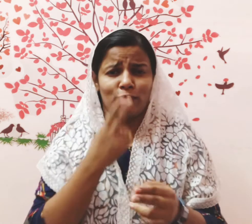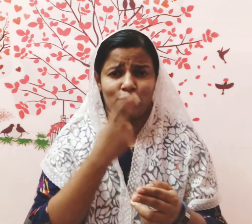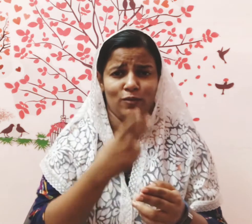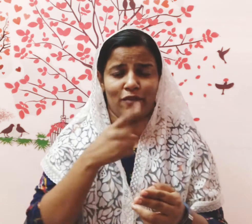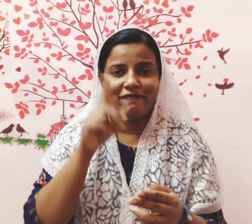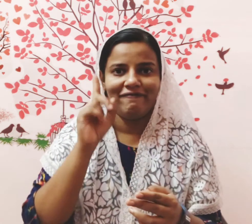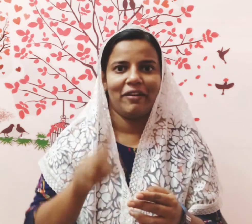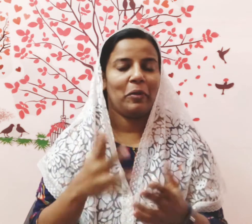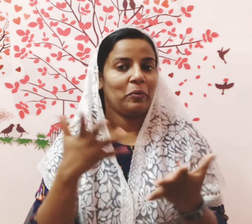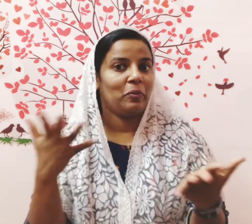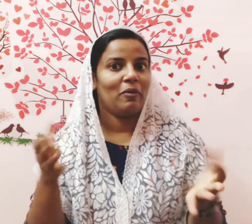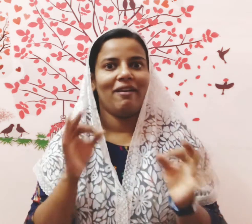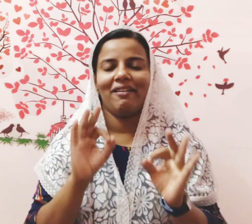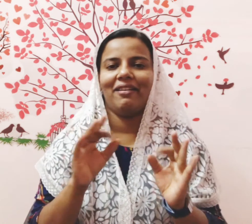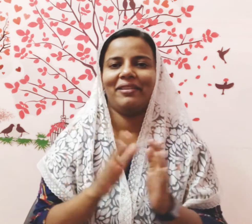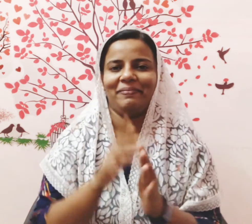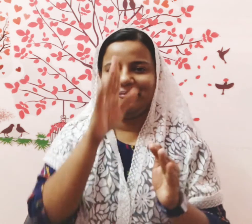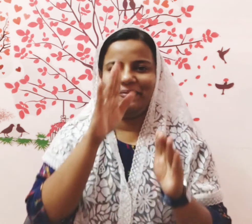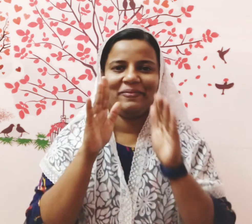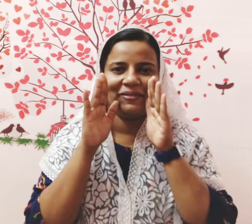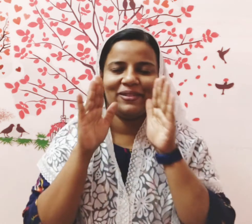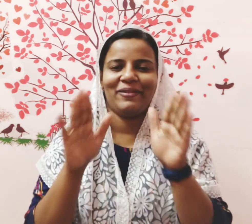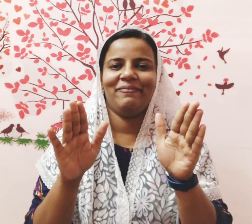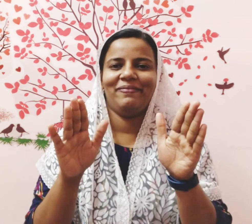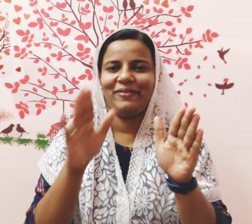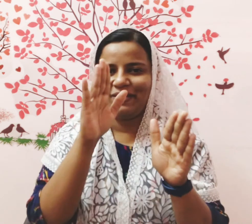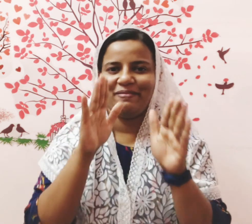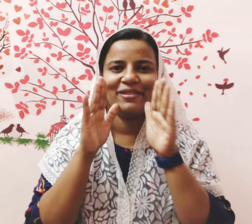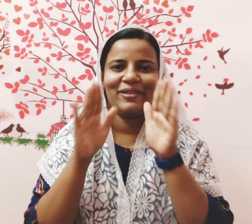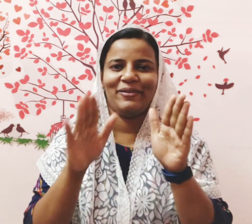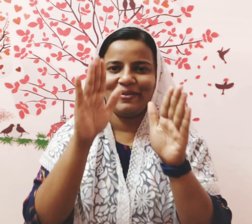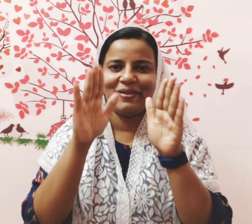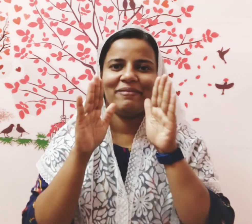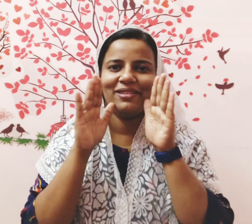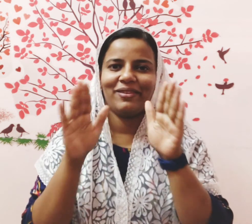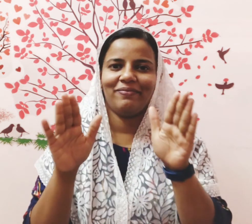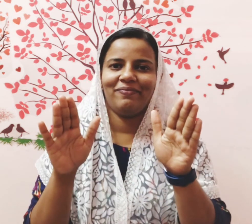ഈ വാക്യം ഒന്ന് വായിച്ചു നോക്കി, എന്തൊരർത്ഥമാണ്. കർത്താവ് നിങ്ങളെ അനുഗ്രഹിക്കട്ടെ. ഗോഡ് ബ്ലസ് യു, ഗോഡ് ബ്ലസ് യു.